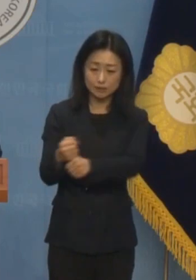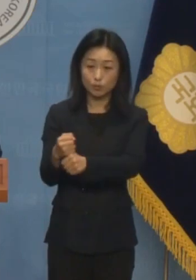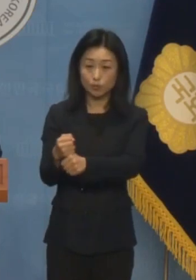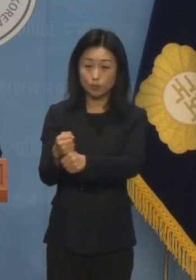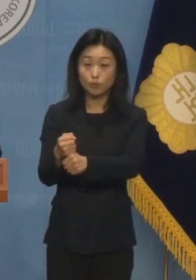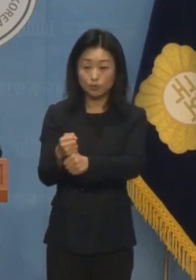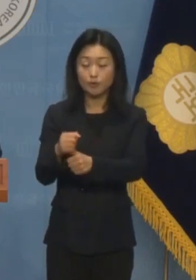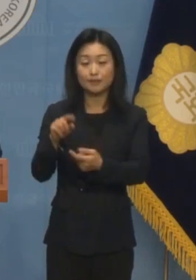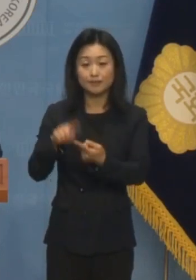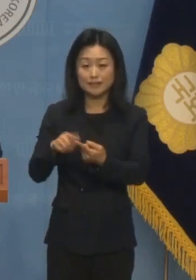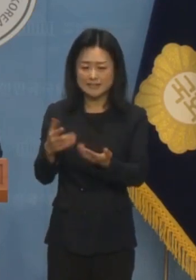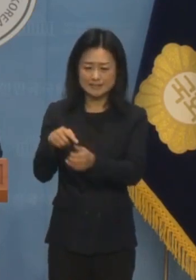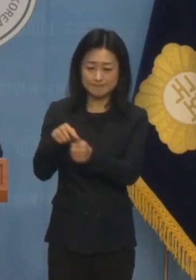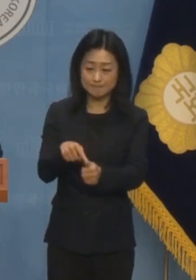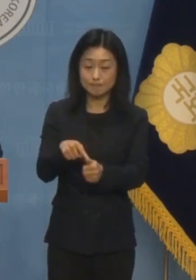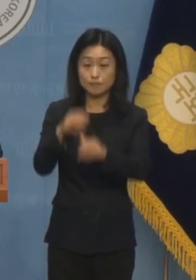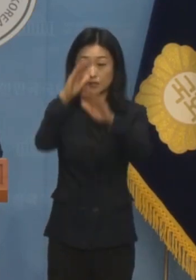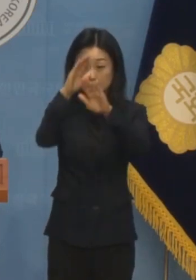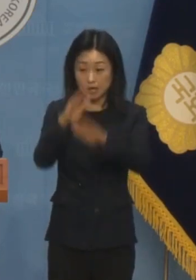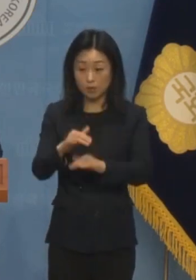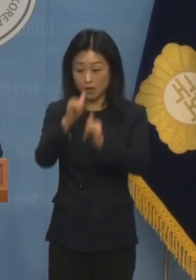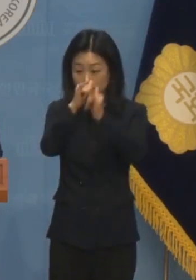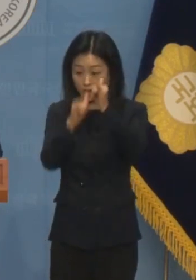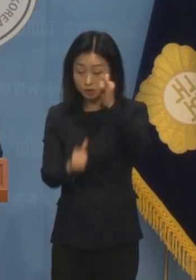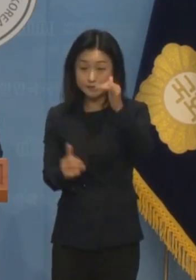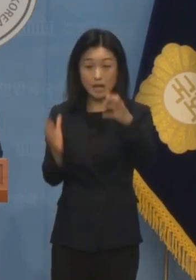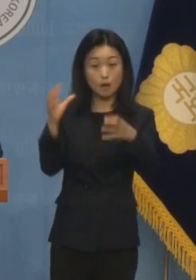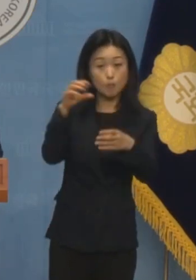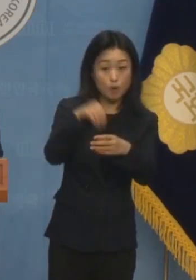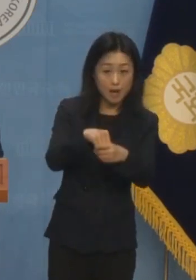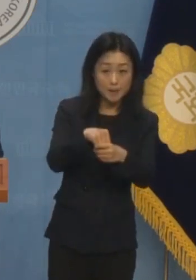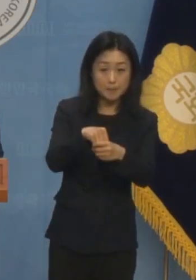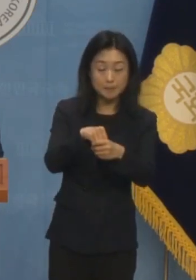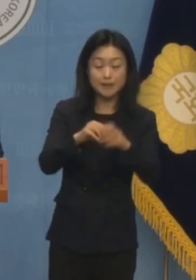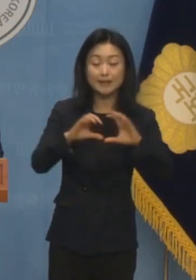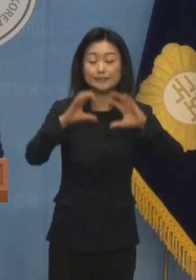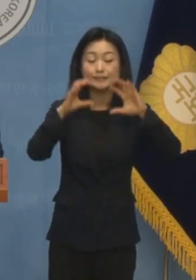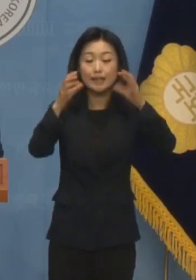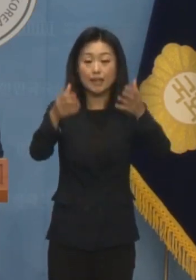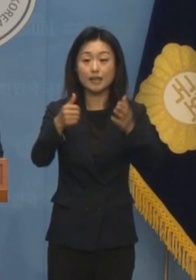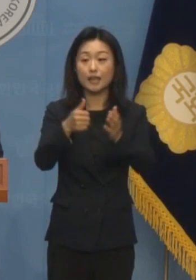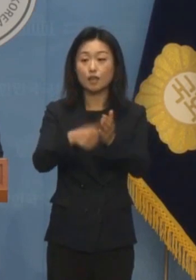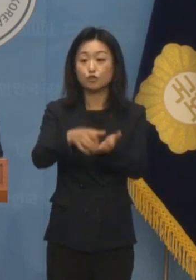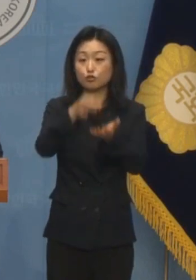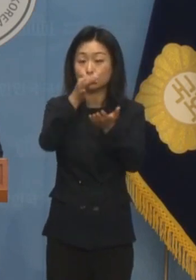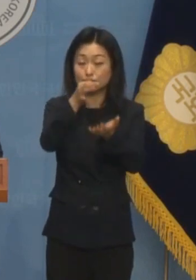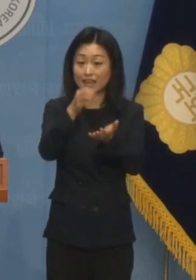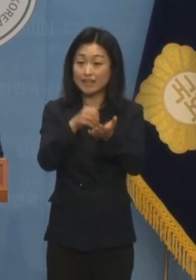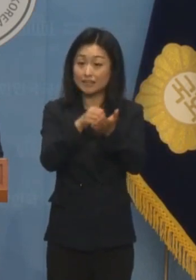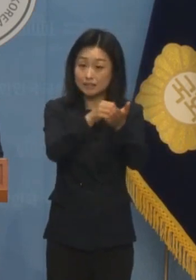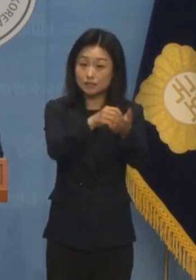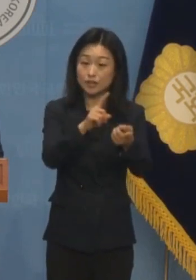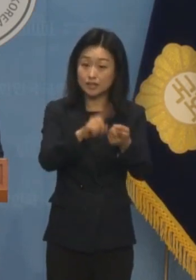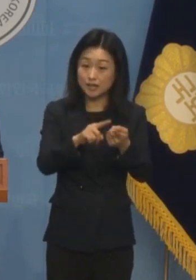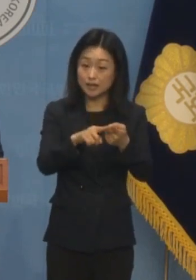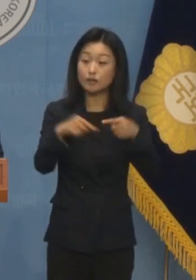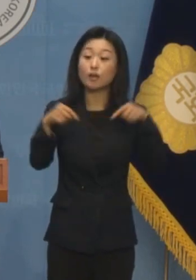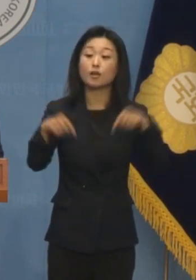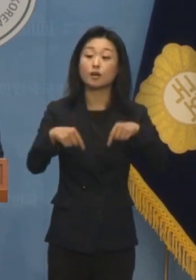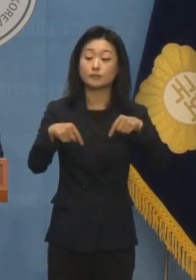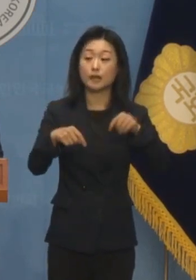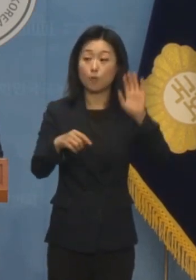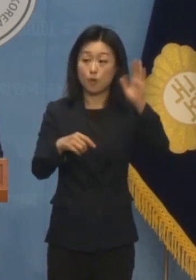사도광산 전체 역사를 반영하면 사도 광산의 세계유산 등제 논의에 응하겠다는 입장을